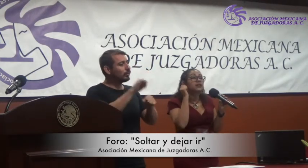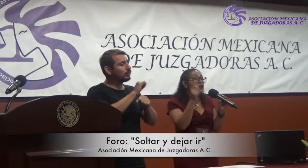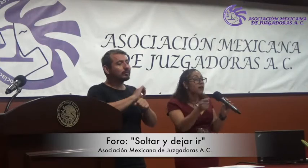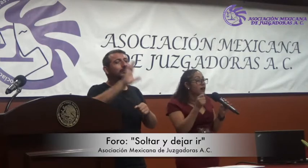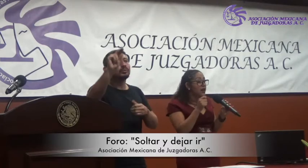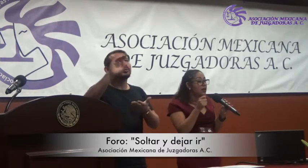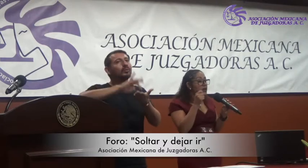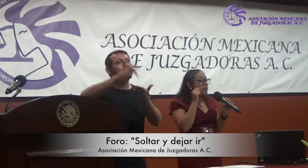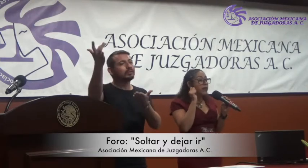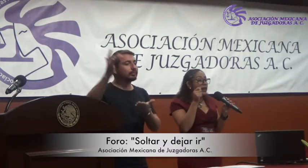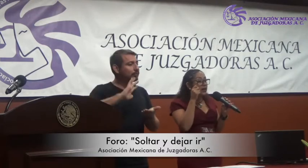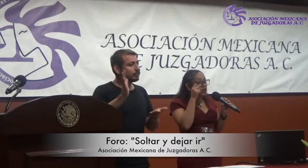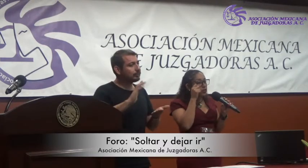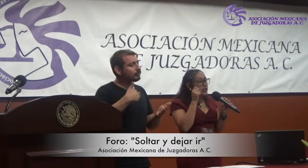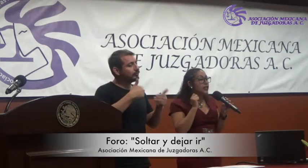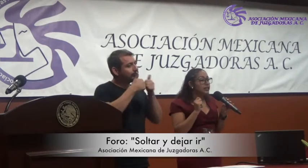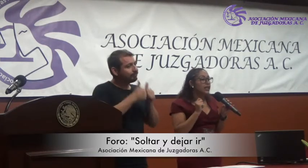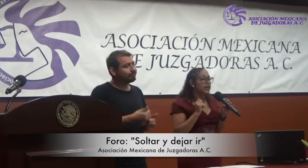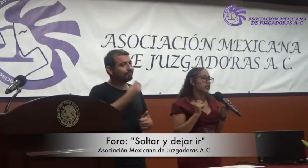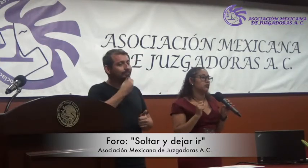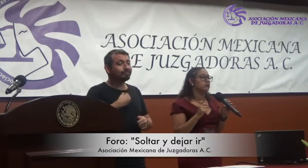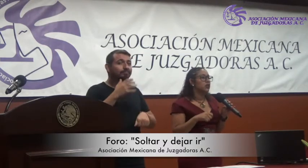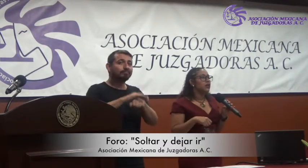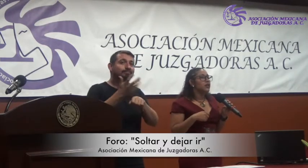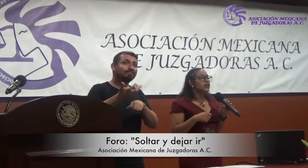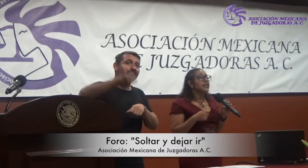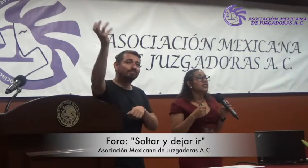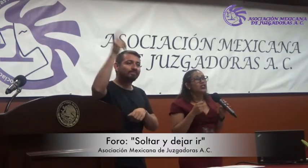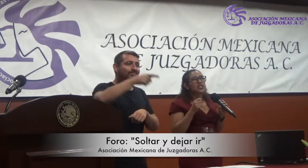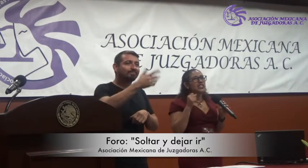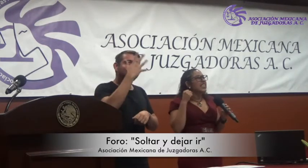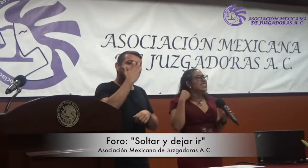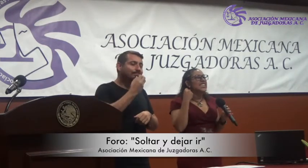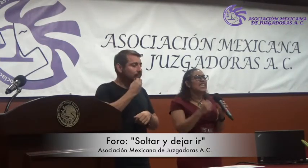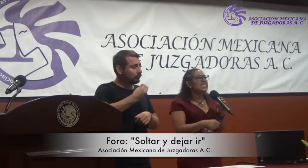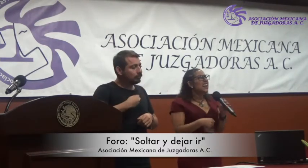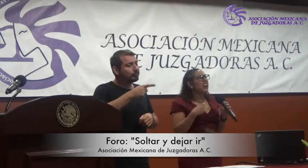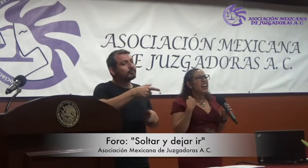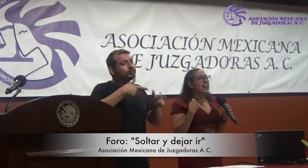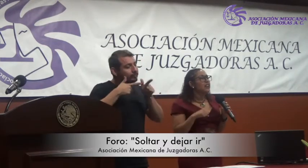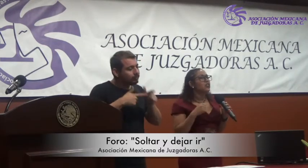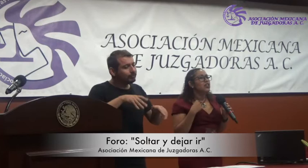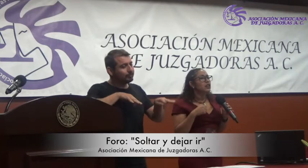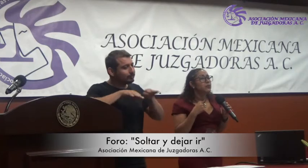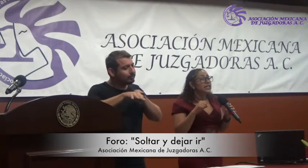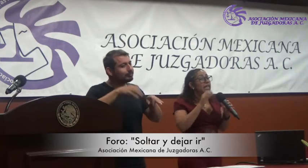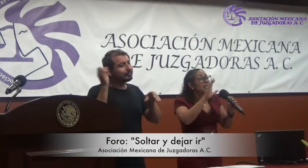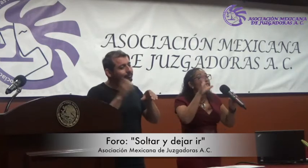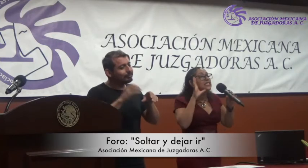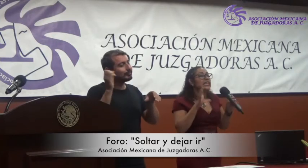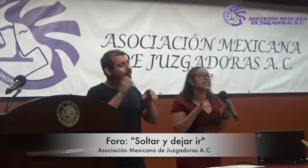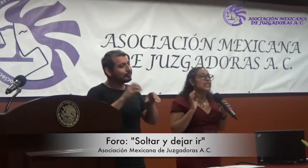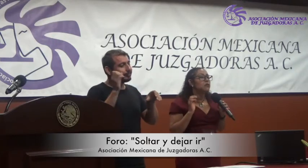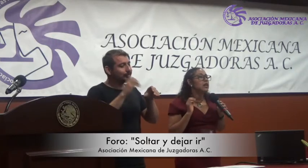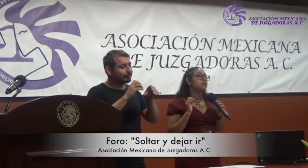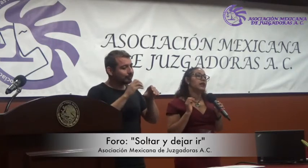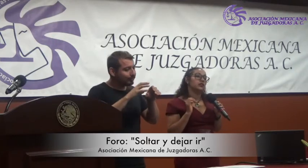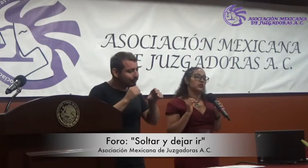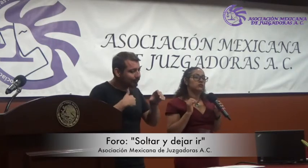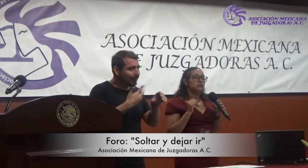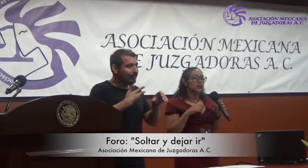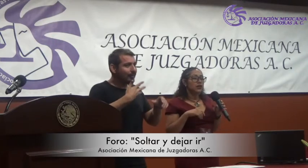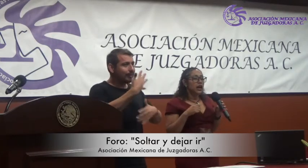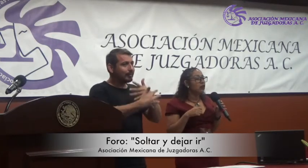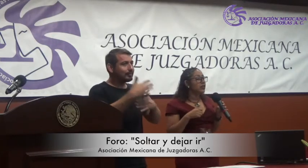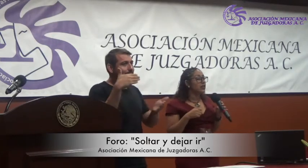alcanzarlo y vas a trabajar para tener ese carrito. Y entonces sigues trabajando y de repente ya tienes 15 mil